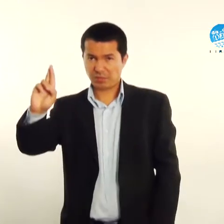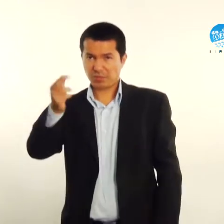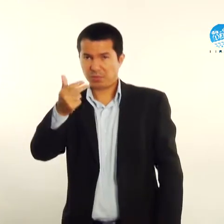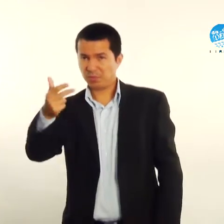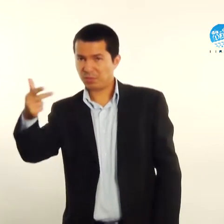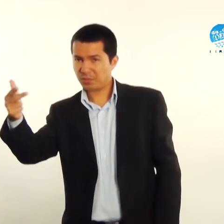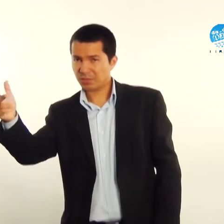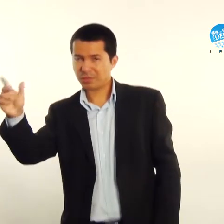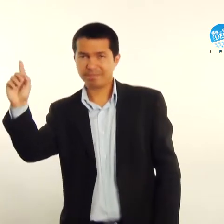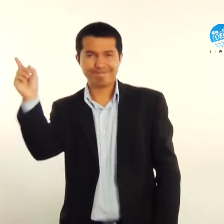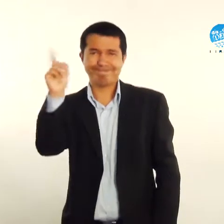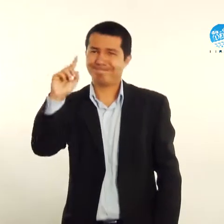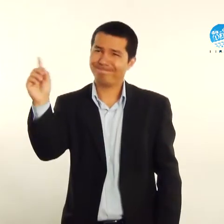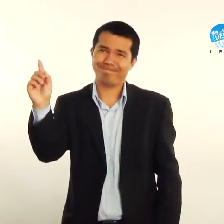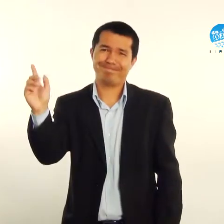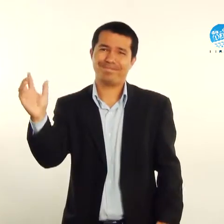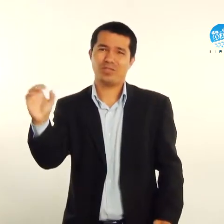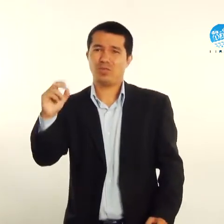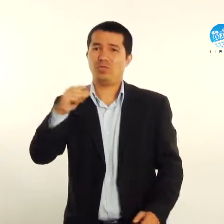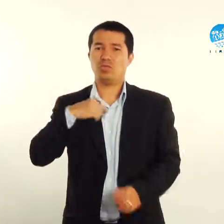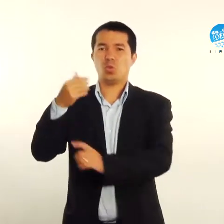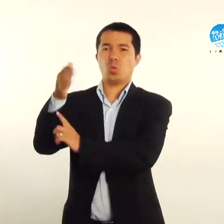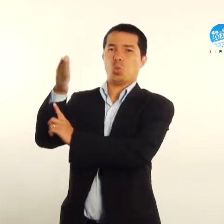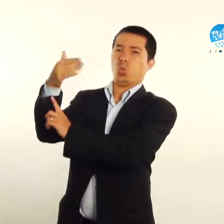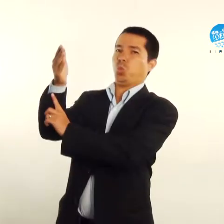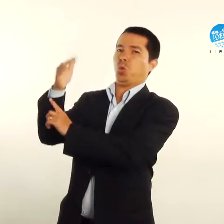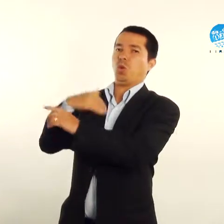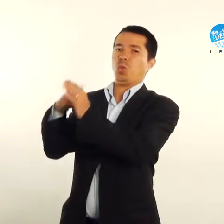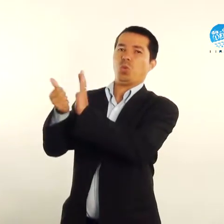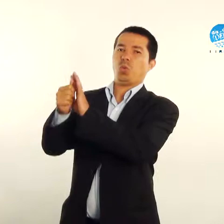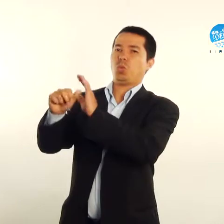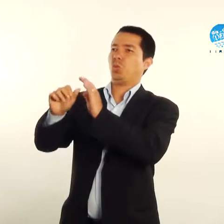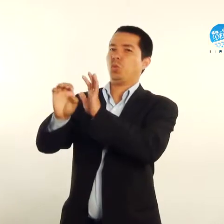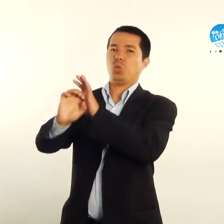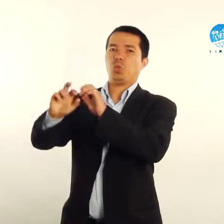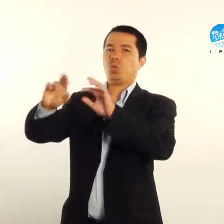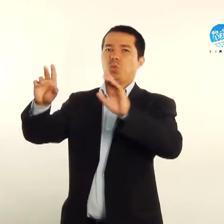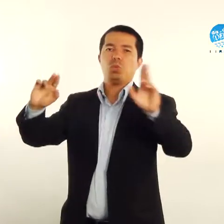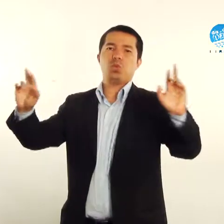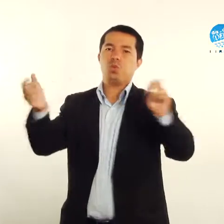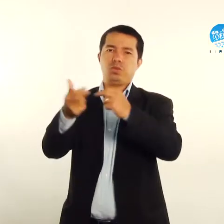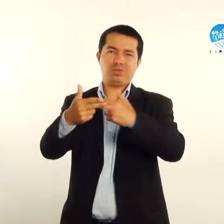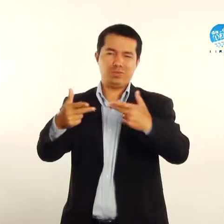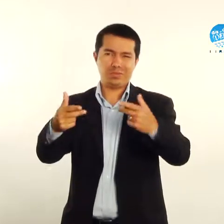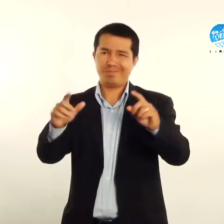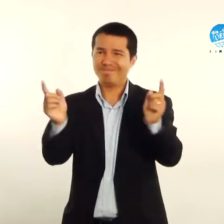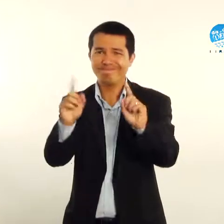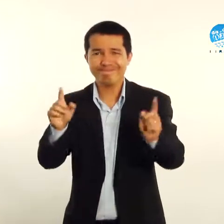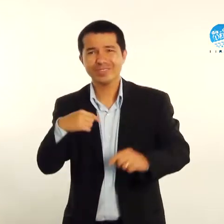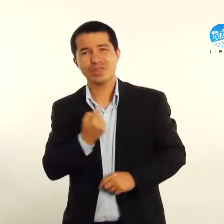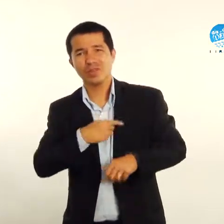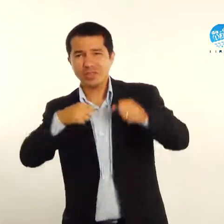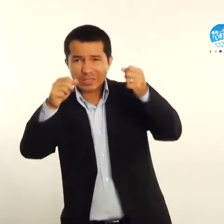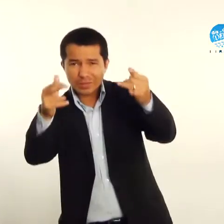religiosa ou estar conectado a uma placa de uma igreja. A gente está falando dessa atitude, da